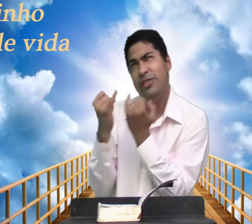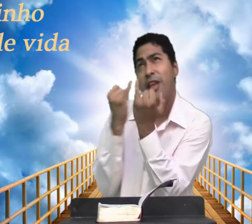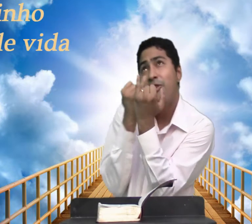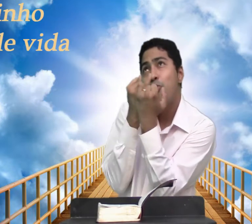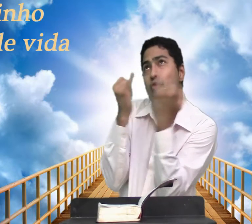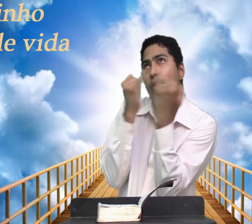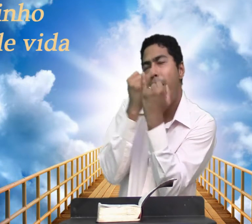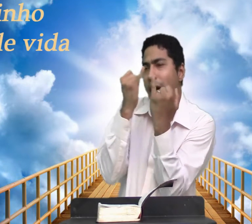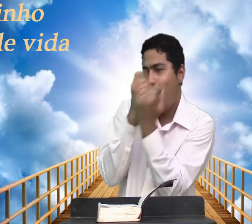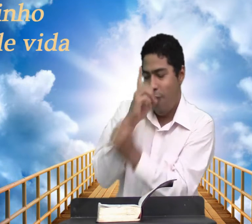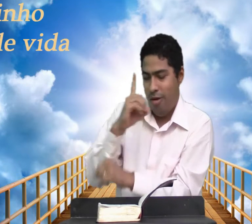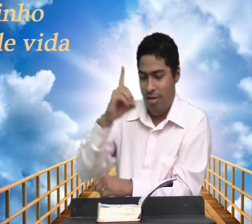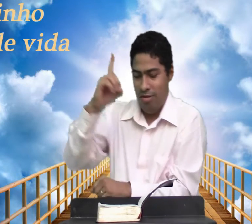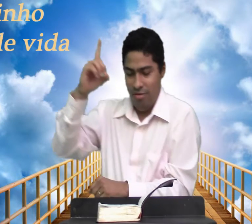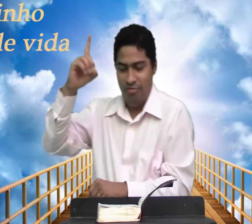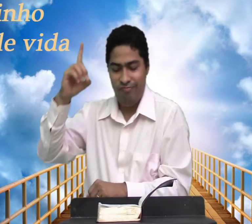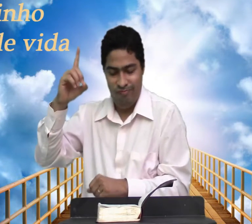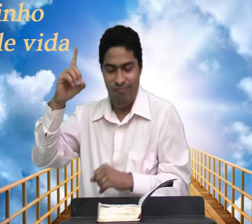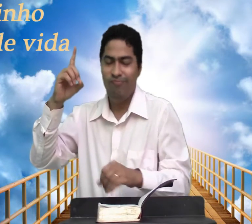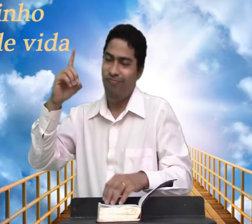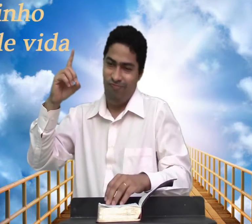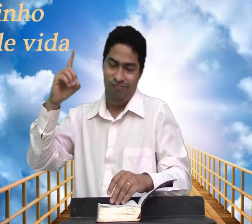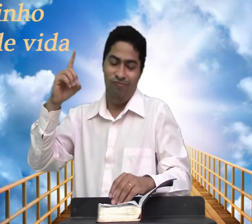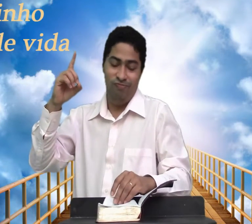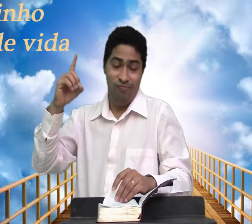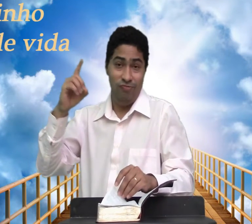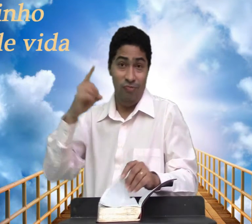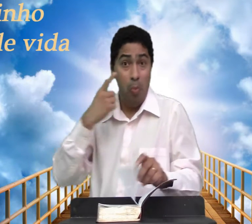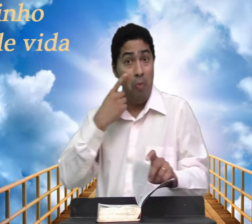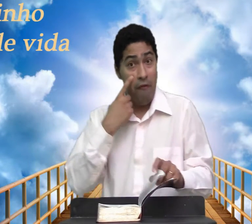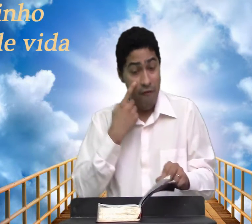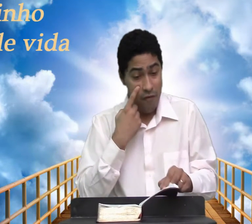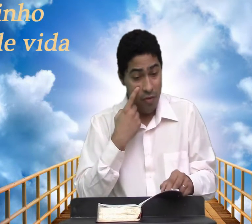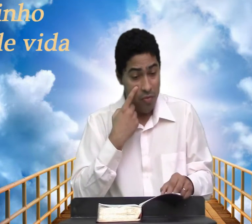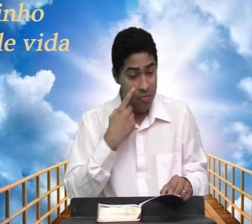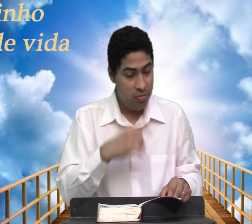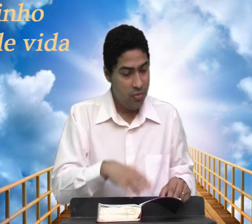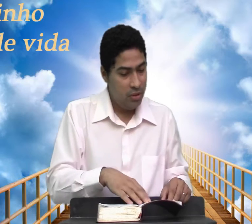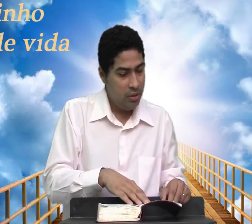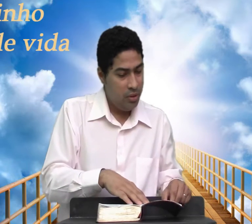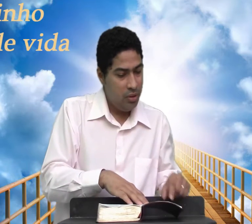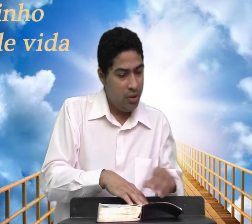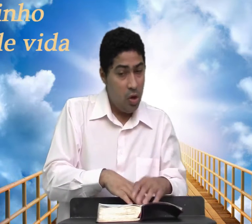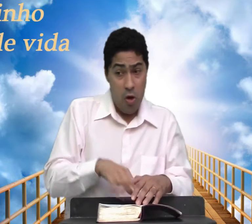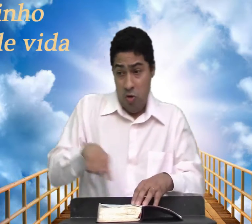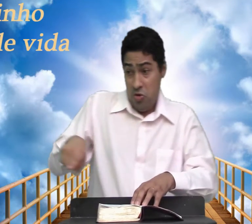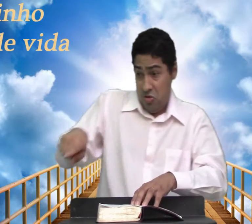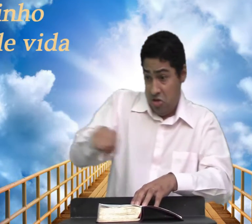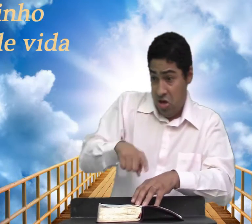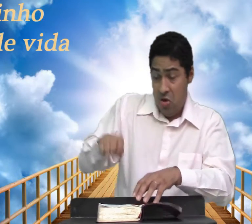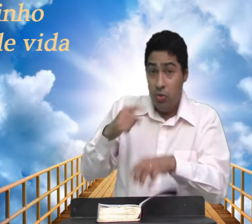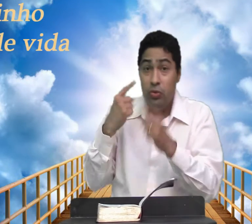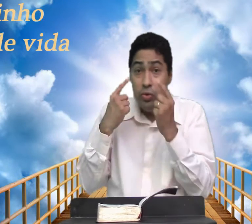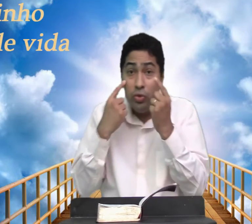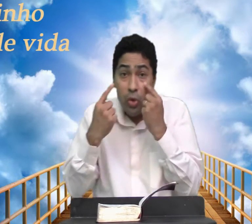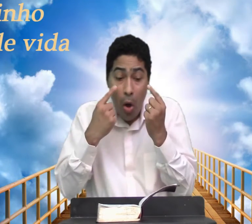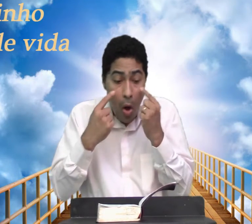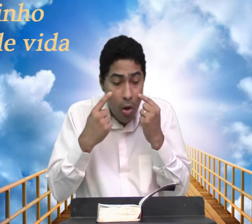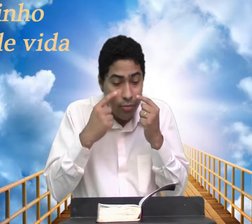de vocês se abrirão e vocês serão como Deus. Seus olhos se abrirão para